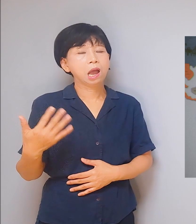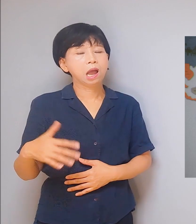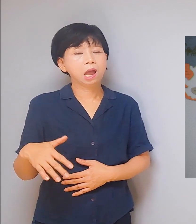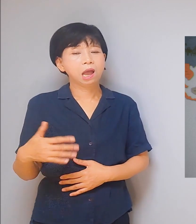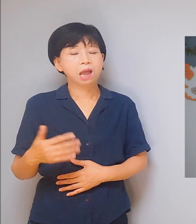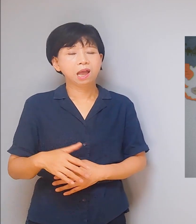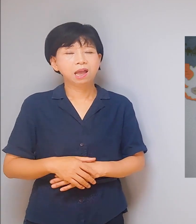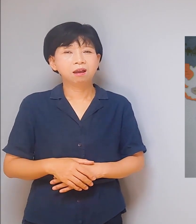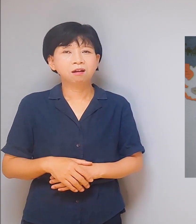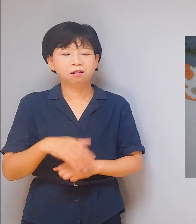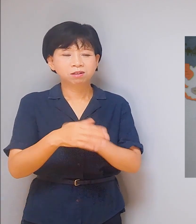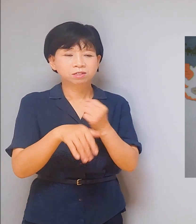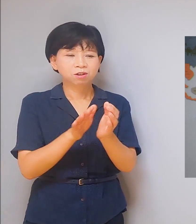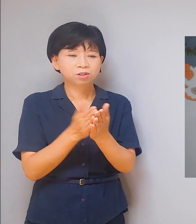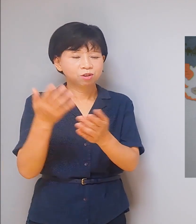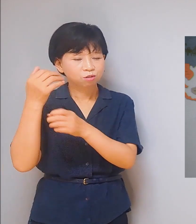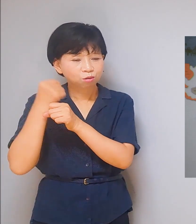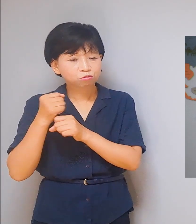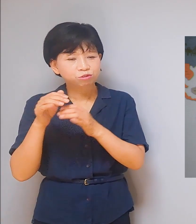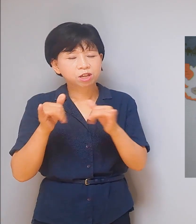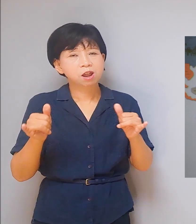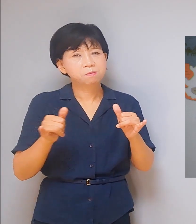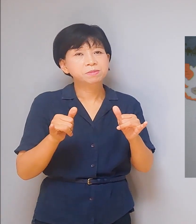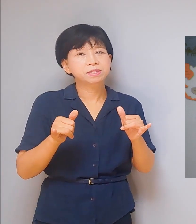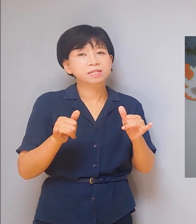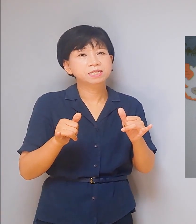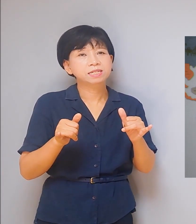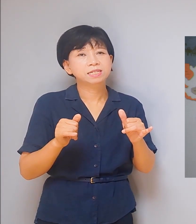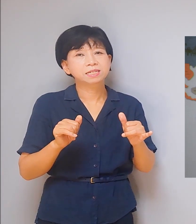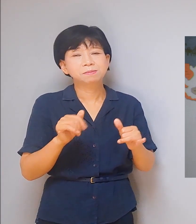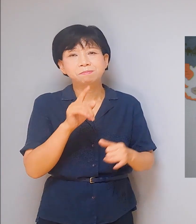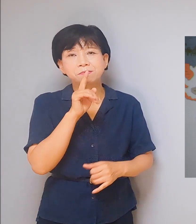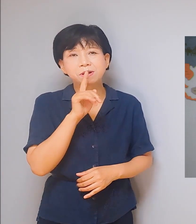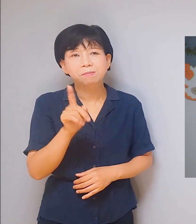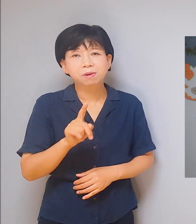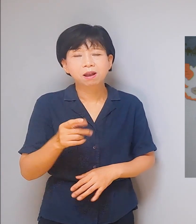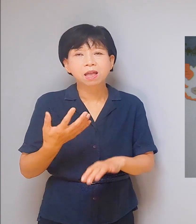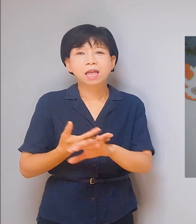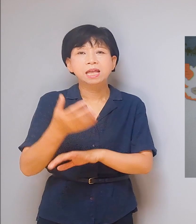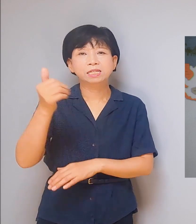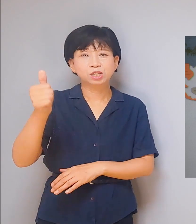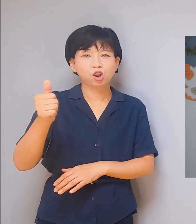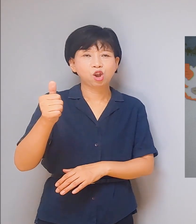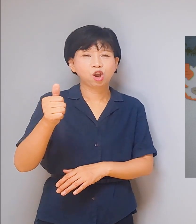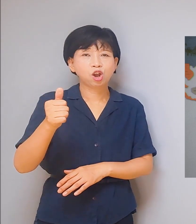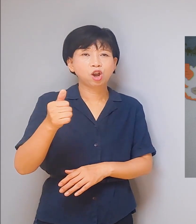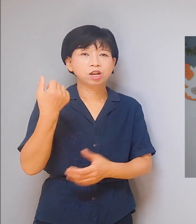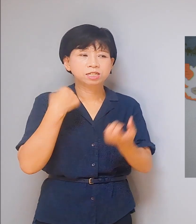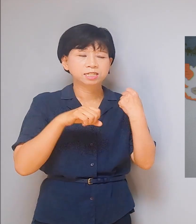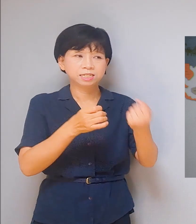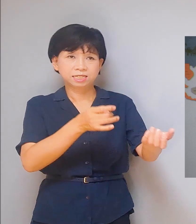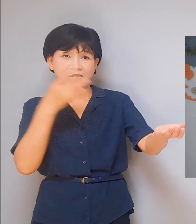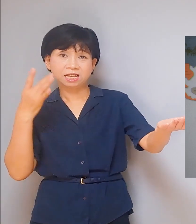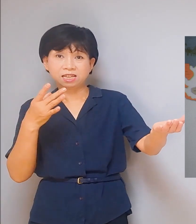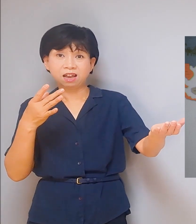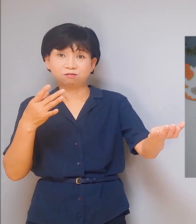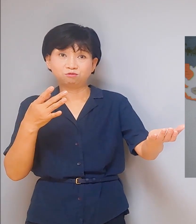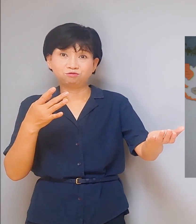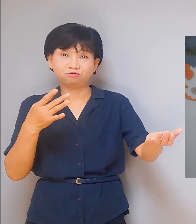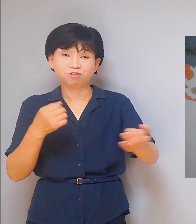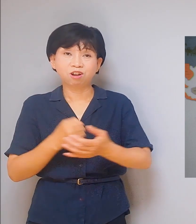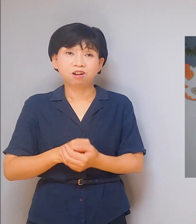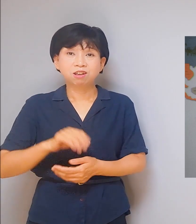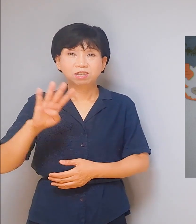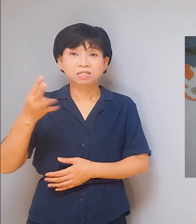성경을 연구하시는 분들이 보니까 아무래도 에서는 사냥꾼이기도 하고 이 400여